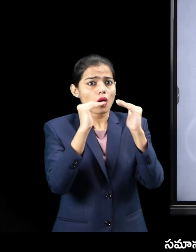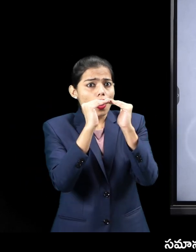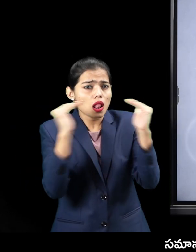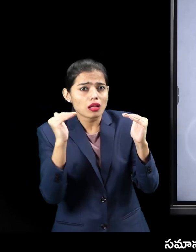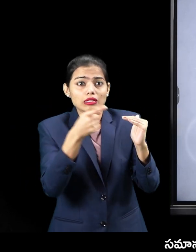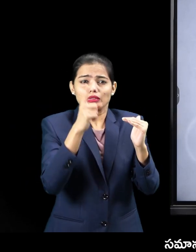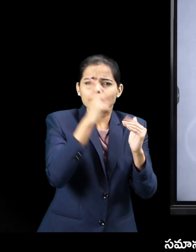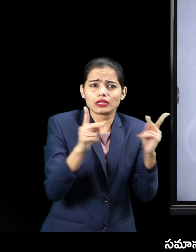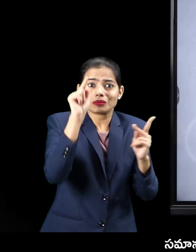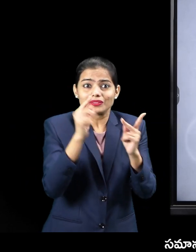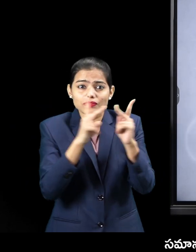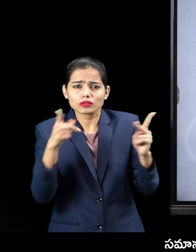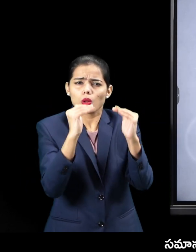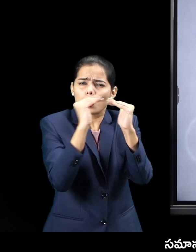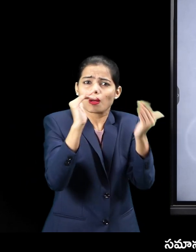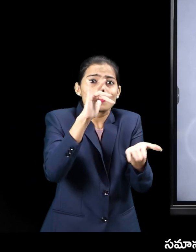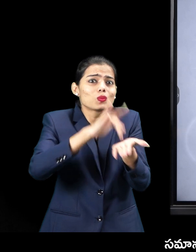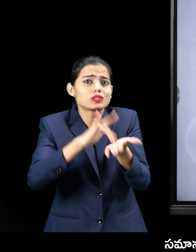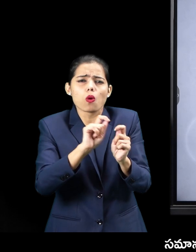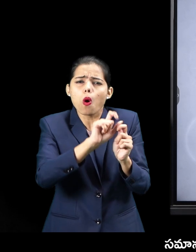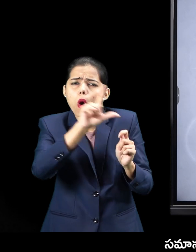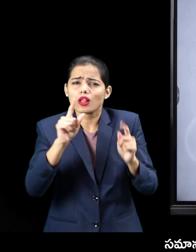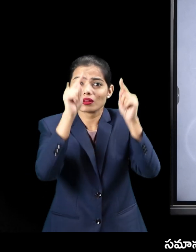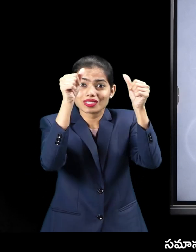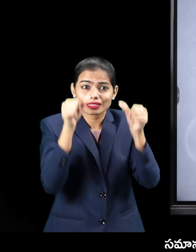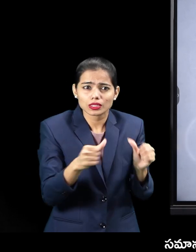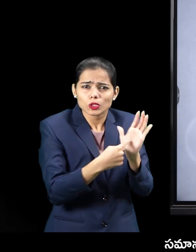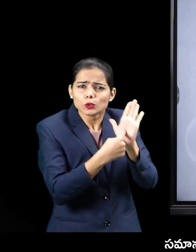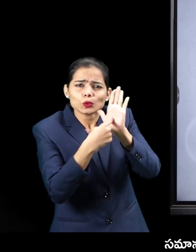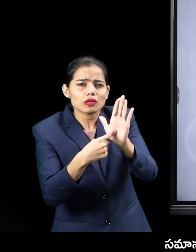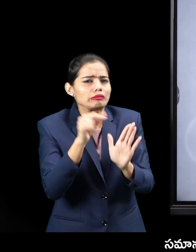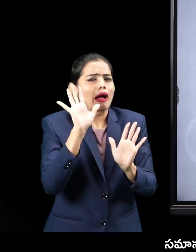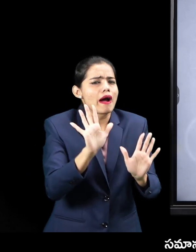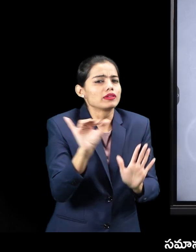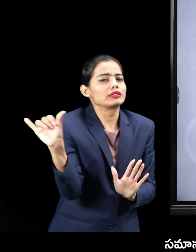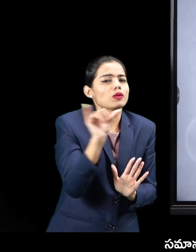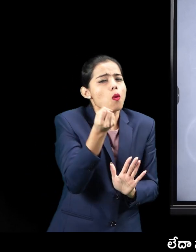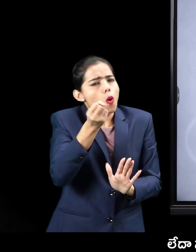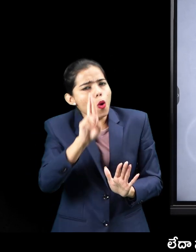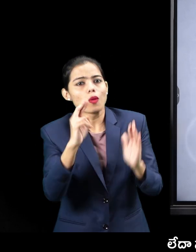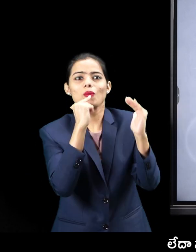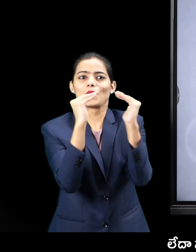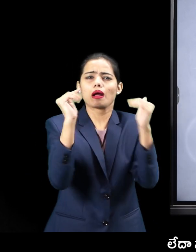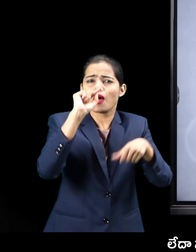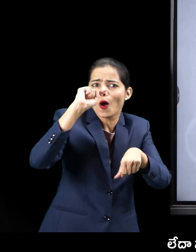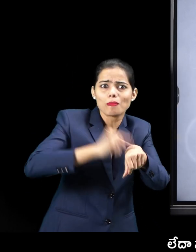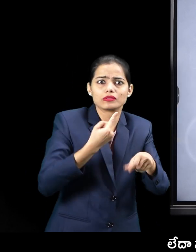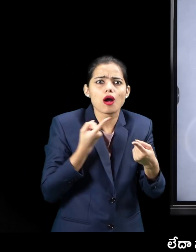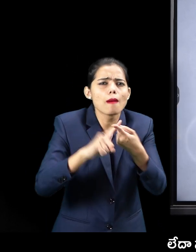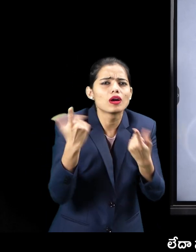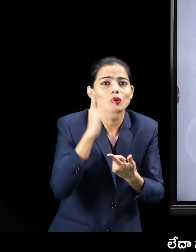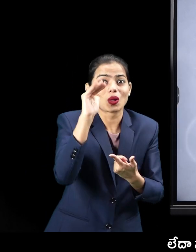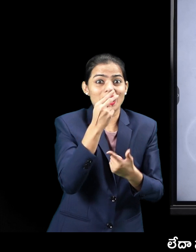సమాన సంభావ్య సంఘటనలు. అన్ని ఫలితాలు ఒకే విధంగా లేదా సమానంగా